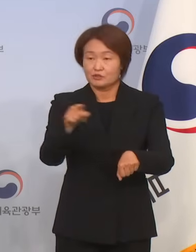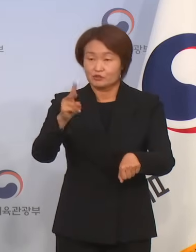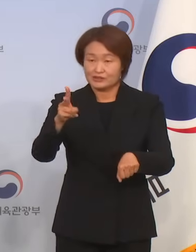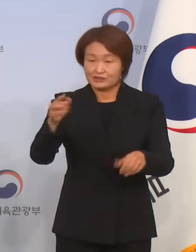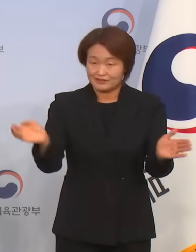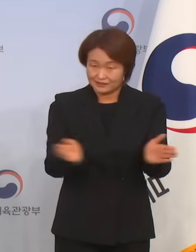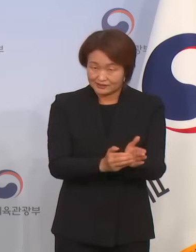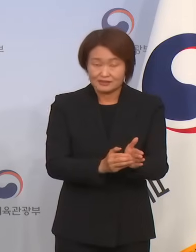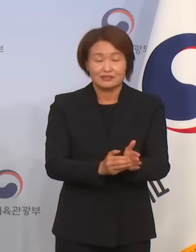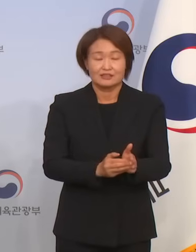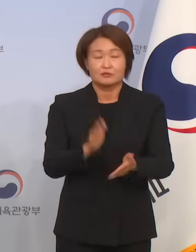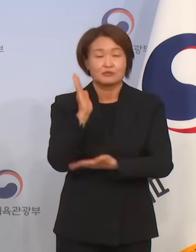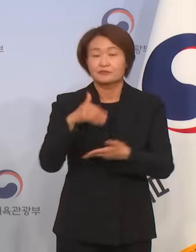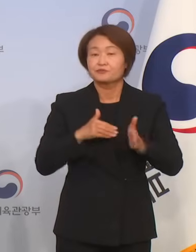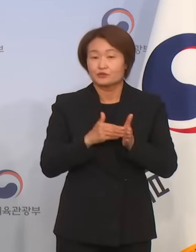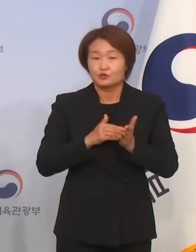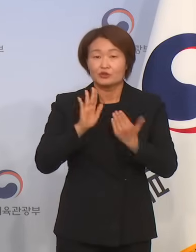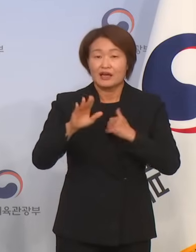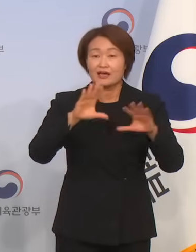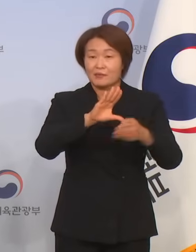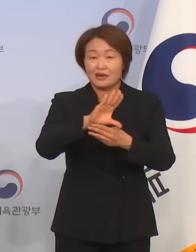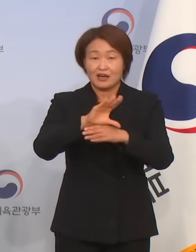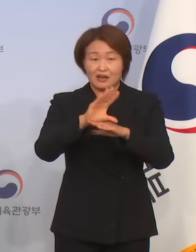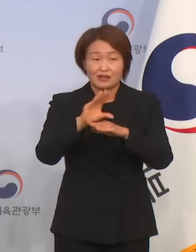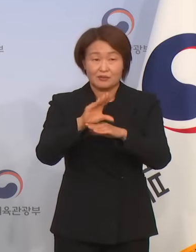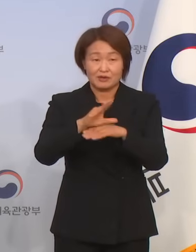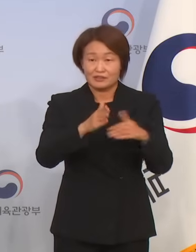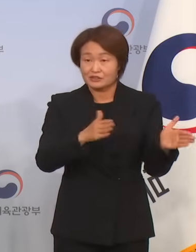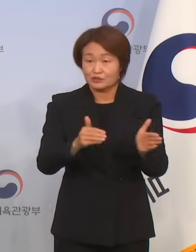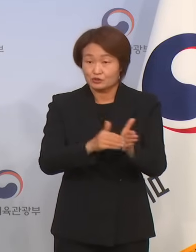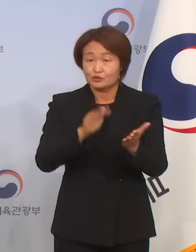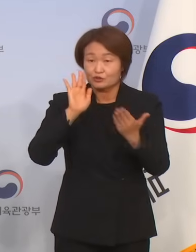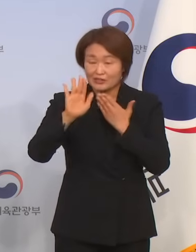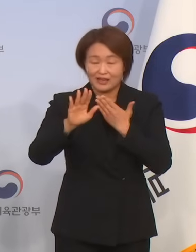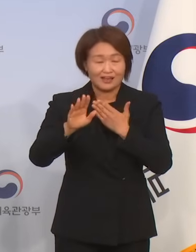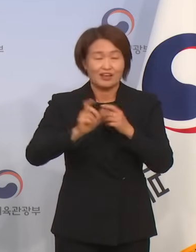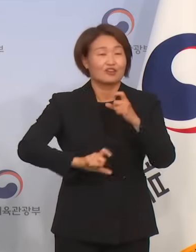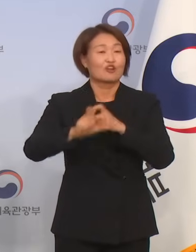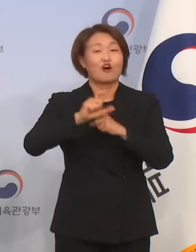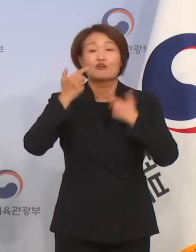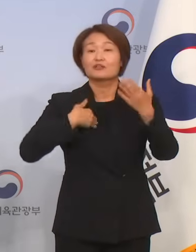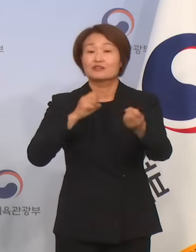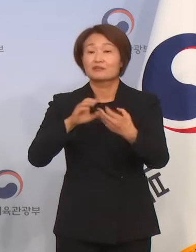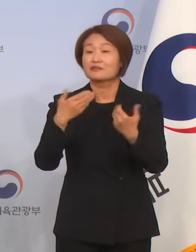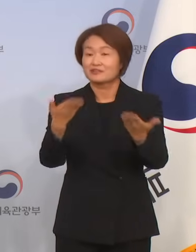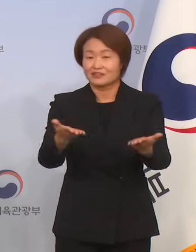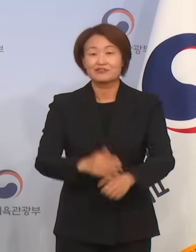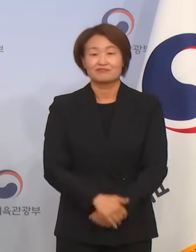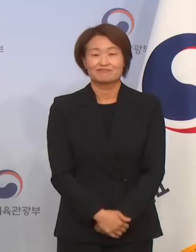그 카메라 정리된 이후에 추가 질의를 받도록 하겠습니다. 자, 그럼 오늘 예정된 브리핑을